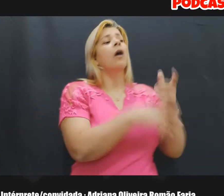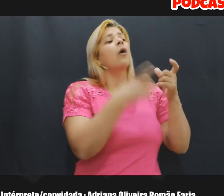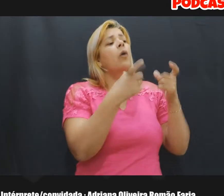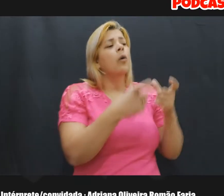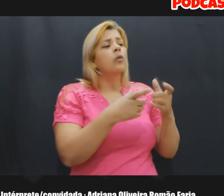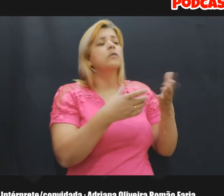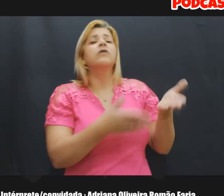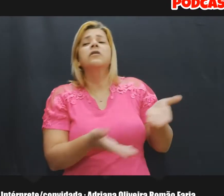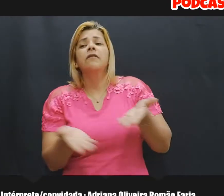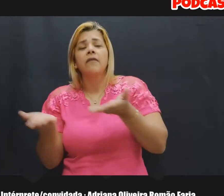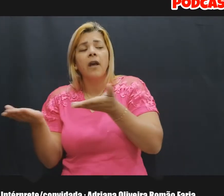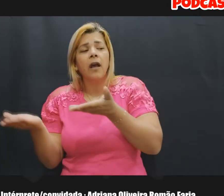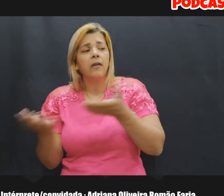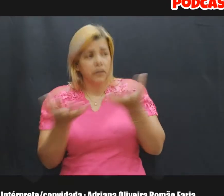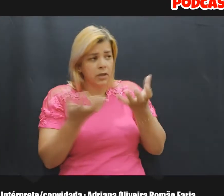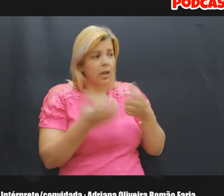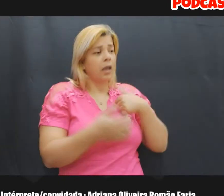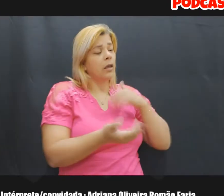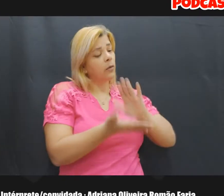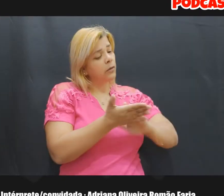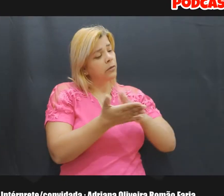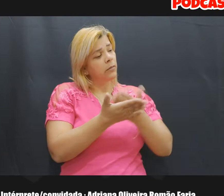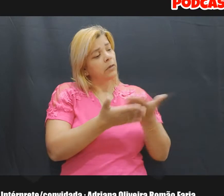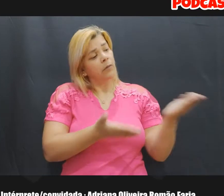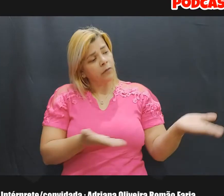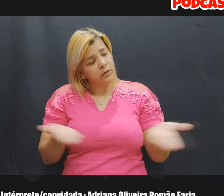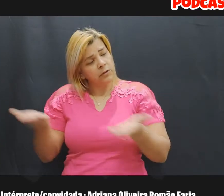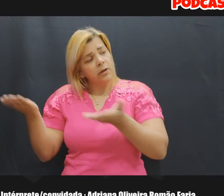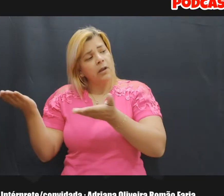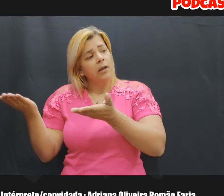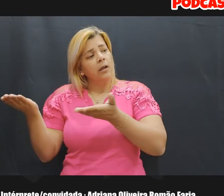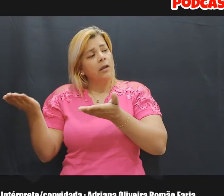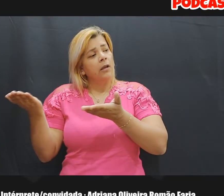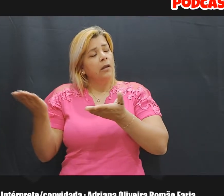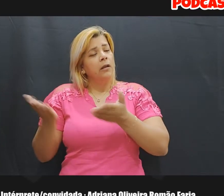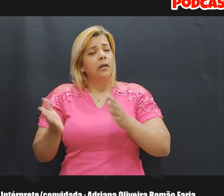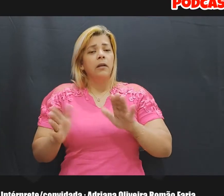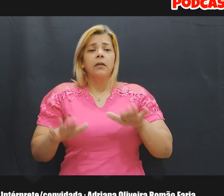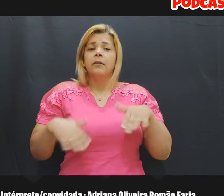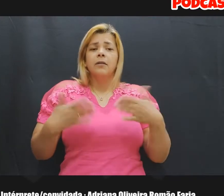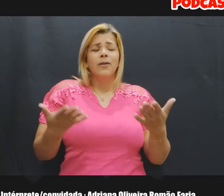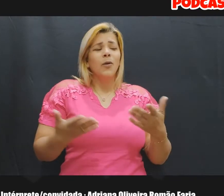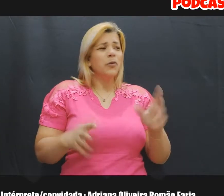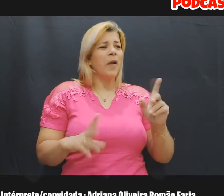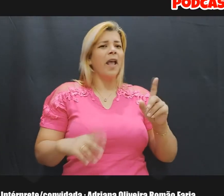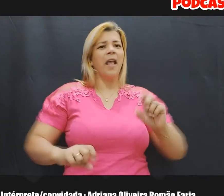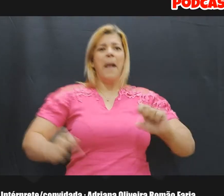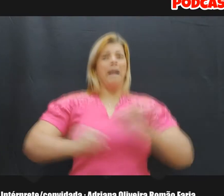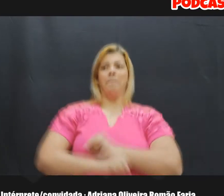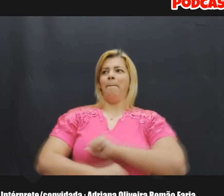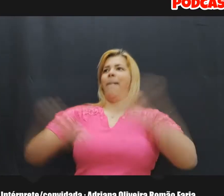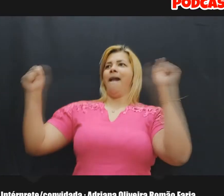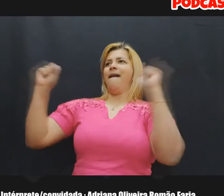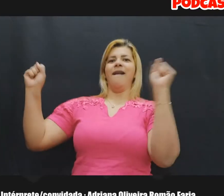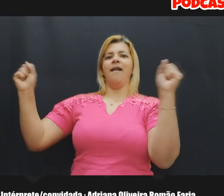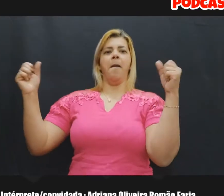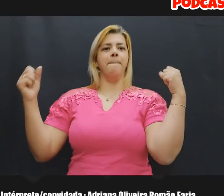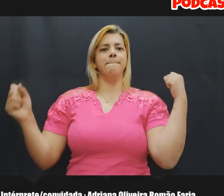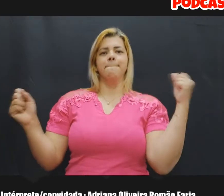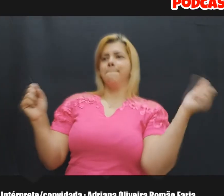ele ter esse instinto de... Não é bem uma agressividade, mas